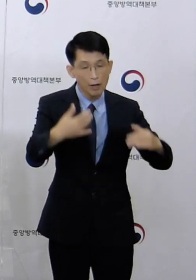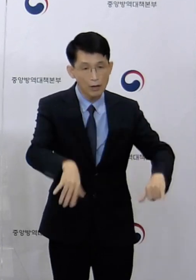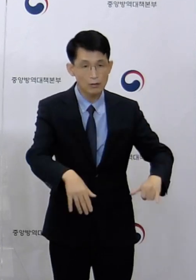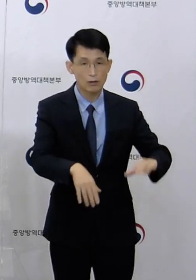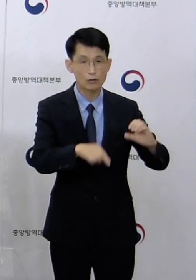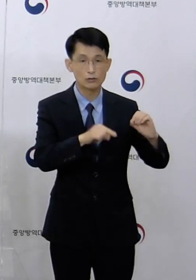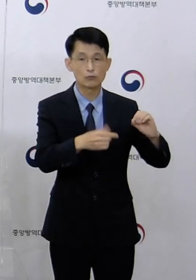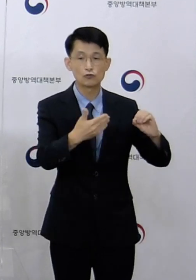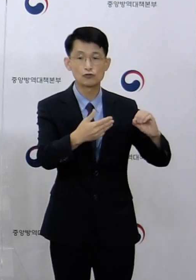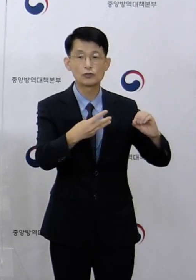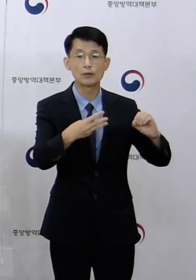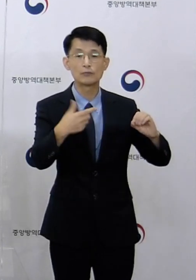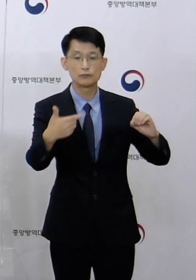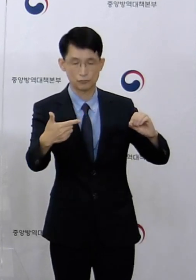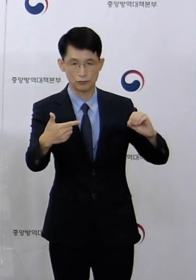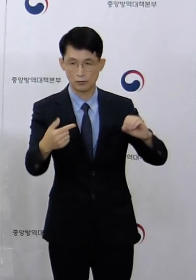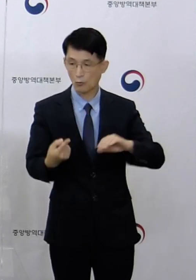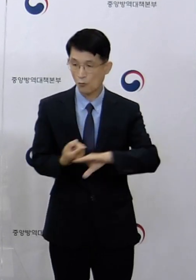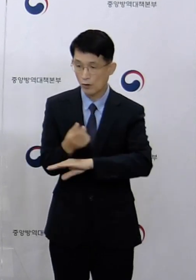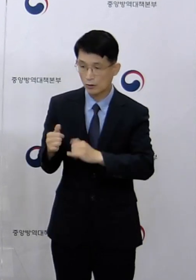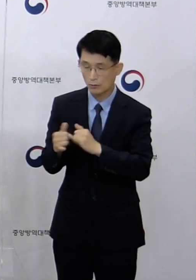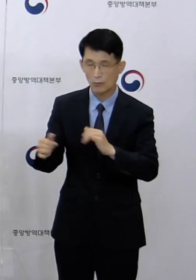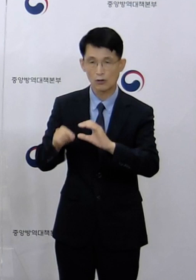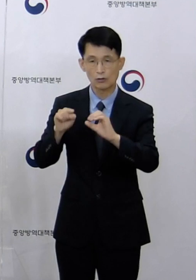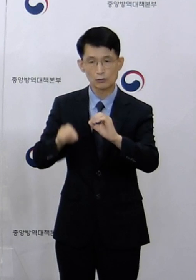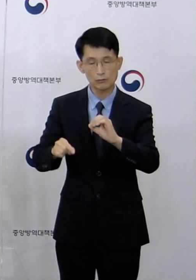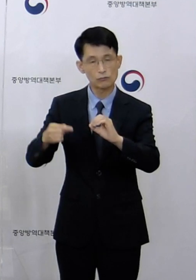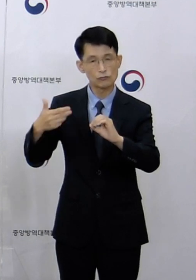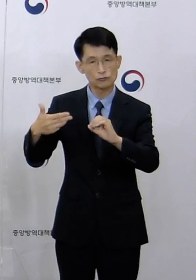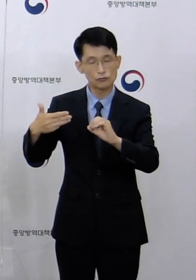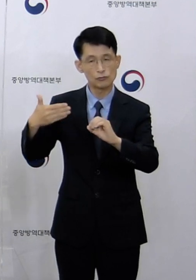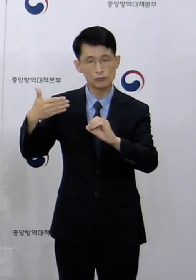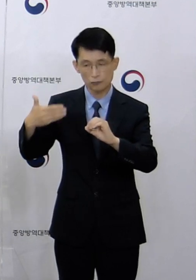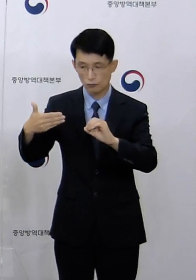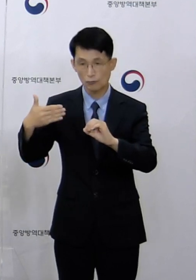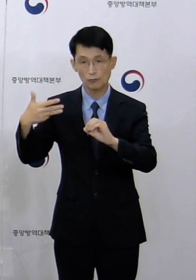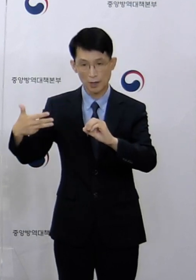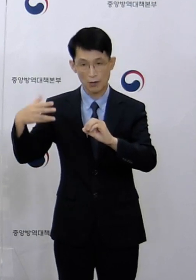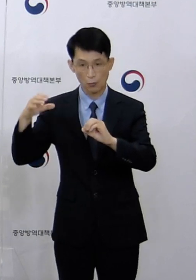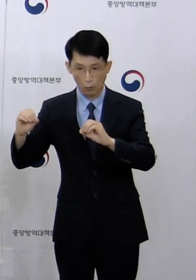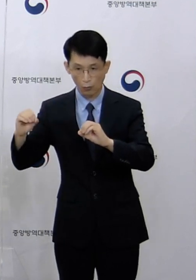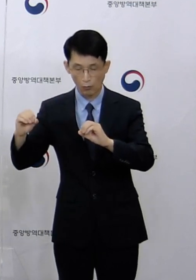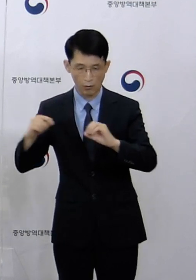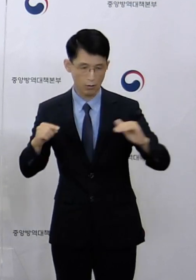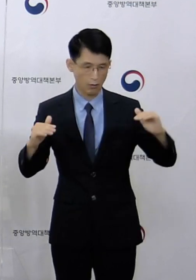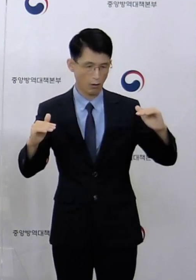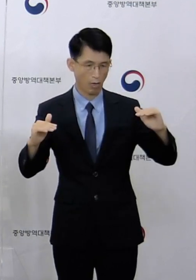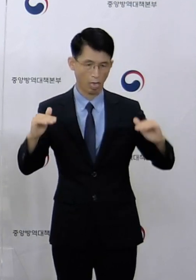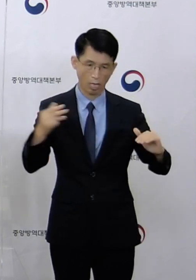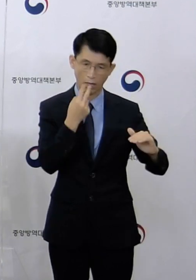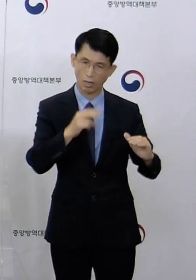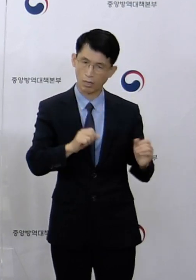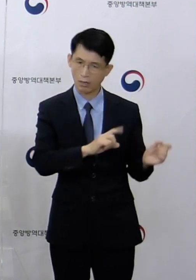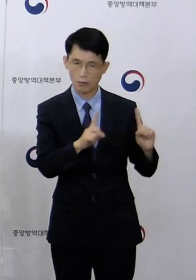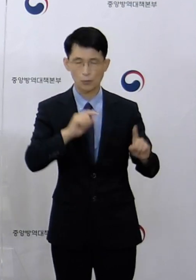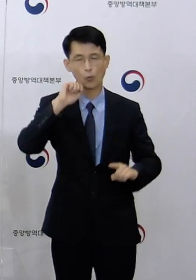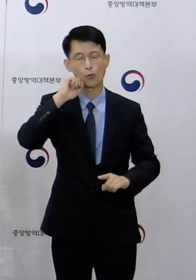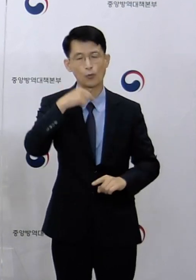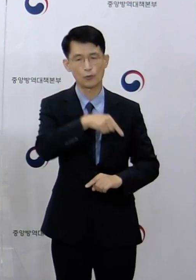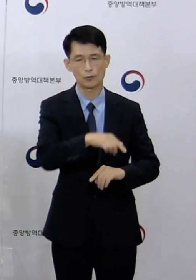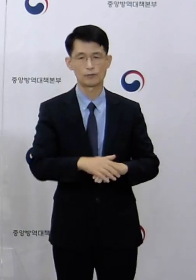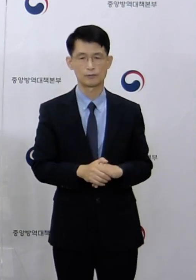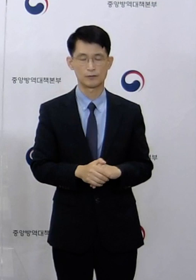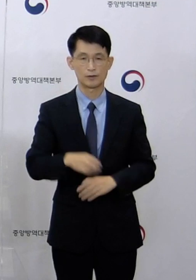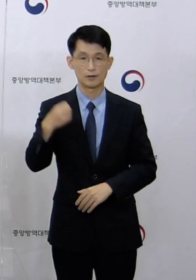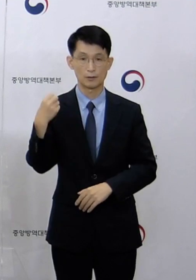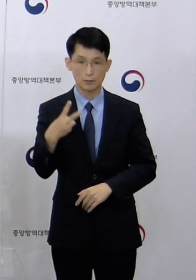0.936, 비면역 저하자는 0.980으로 면역 저하자가 낮게 나타났습니다. 다음은